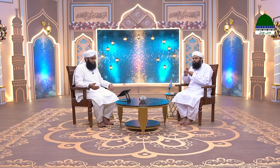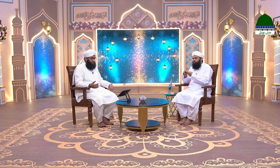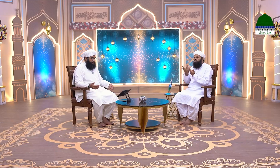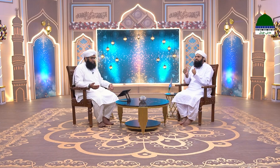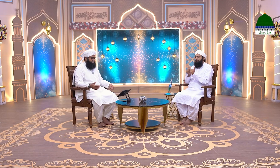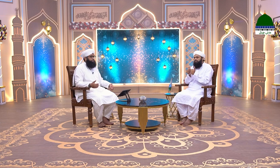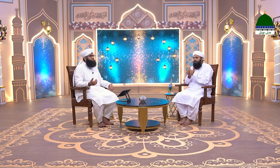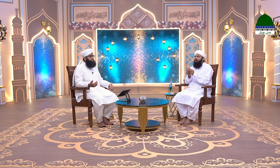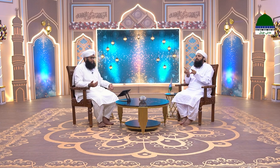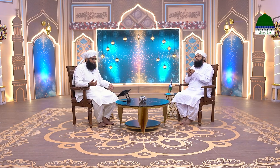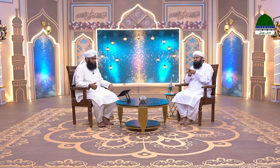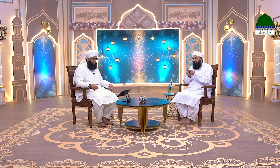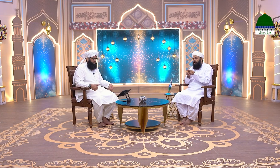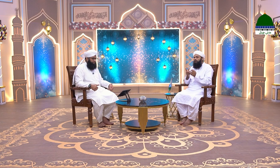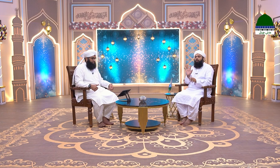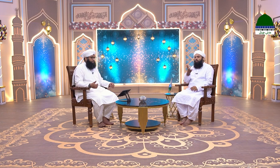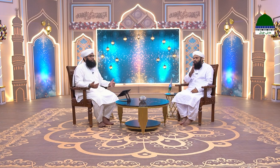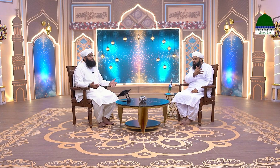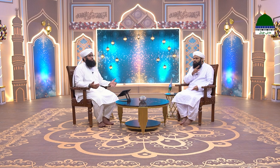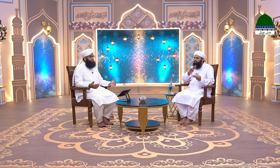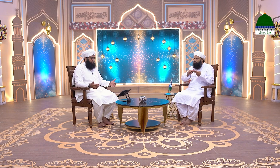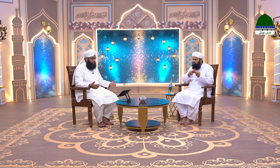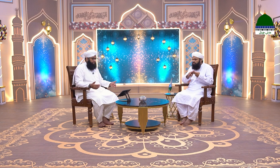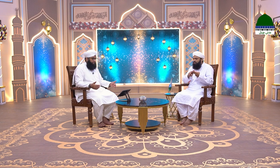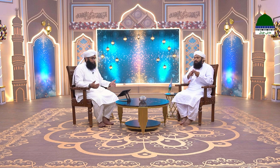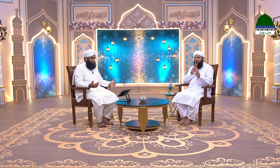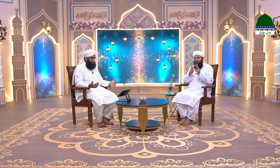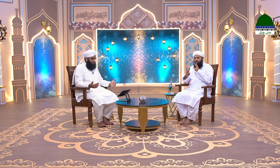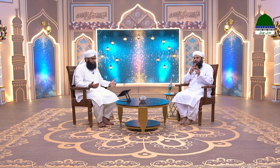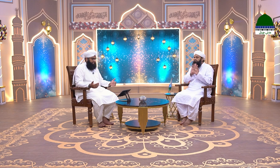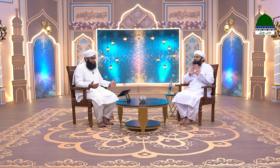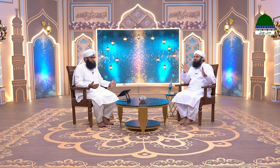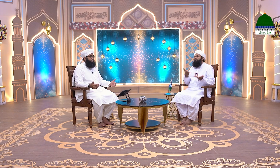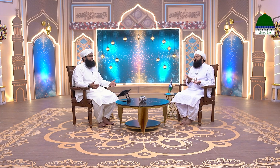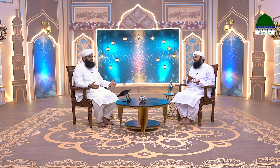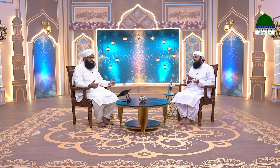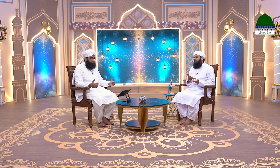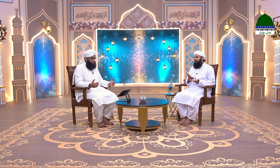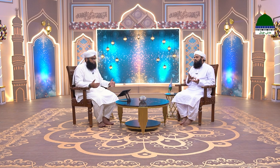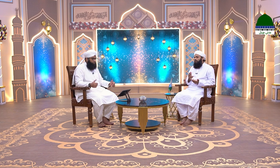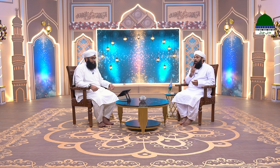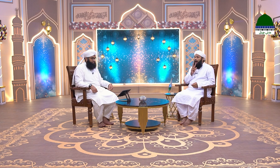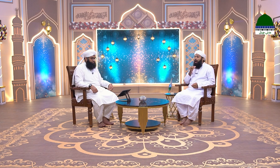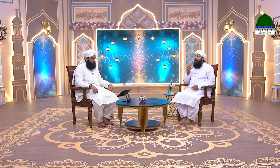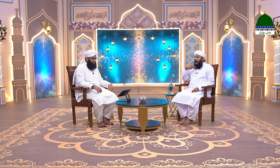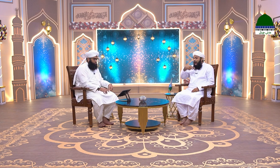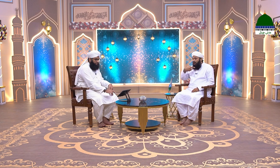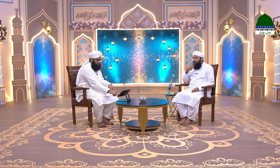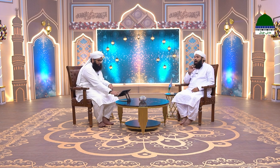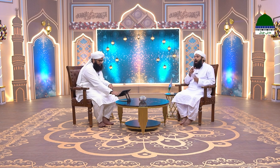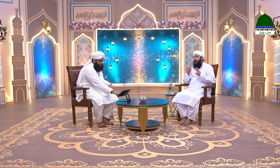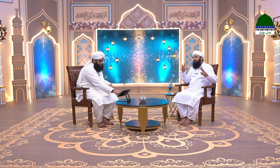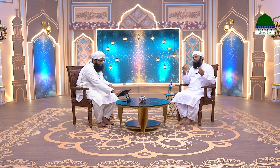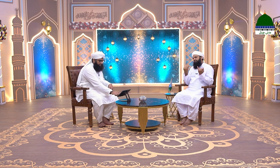دار، الغرض ہم سے تعلق رکھنے والے ہماری بد اخلاقی اور زبان درازی کی وجہ سے ہم سے دور بھاگتے ہیں،